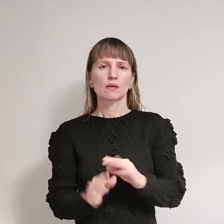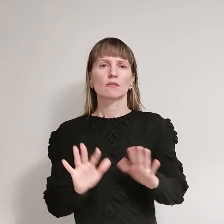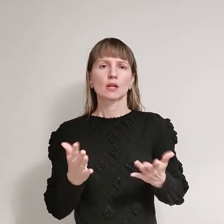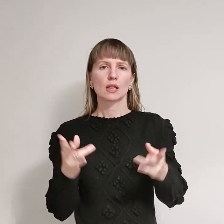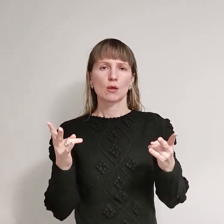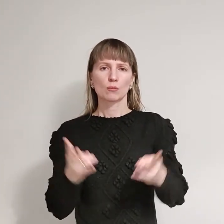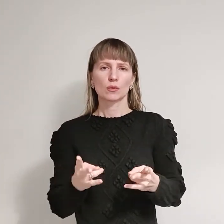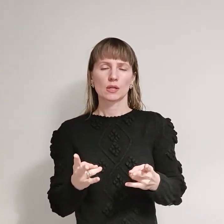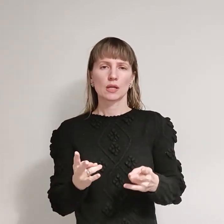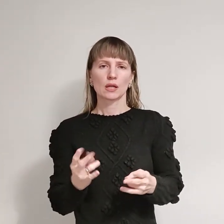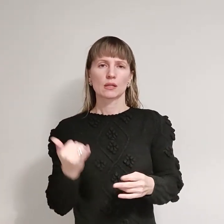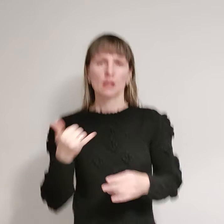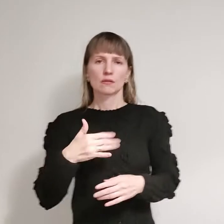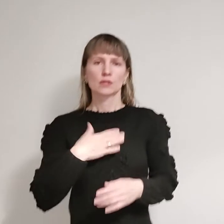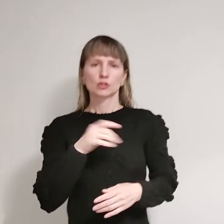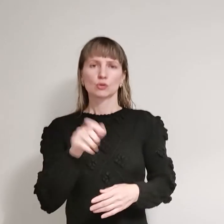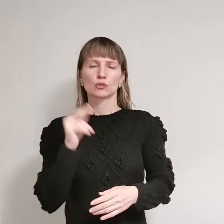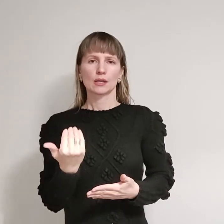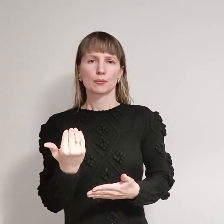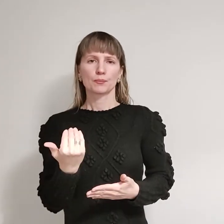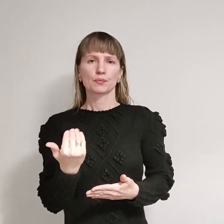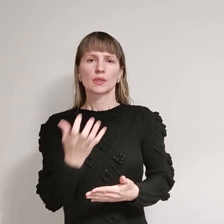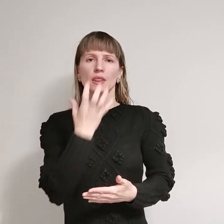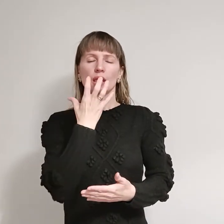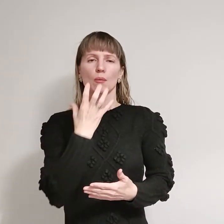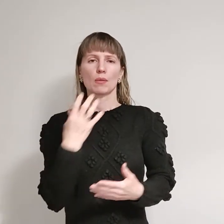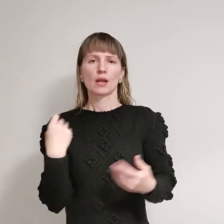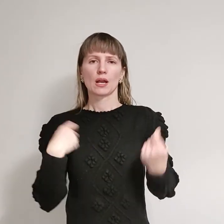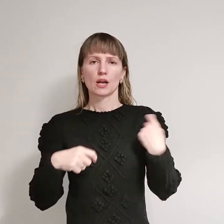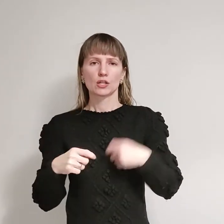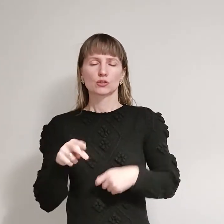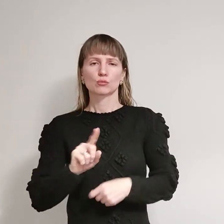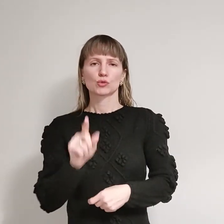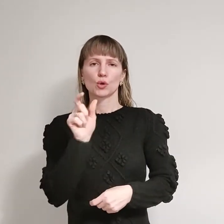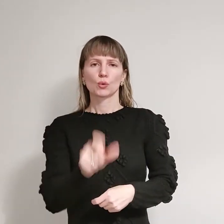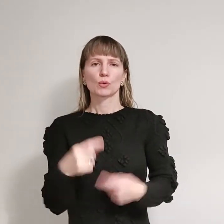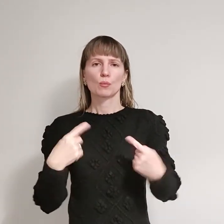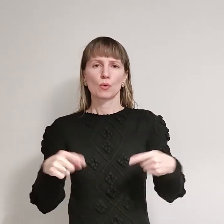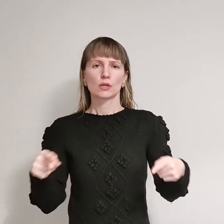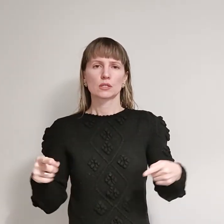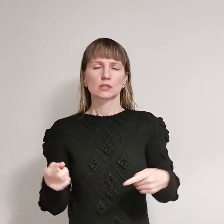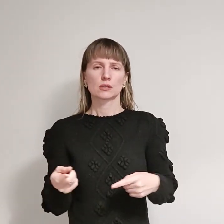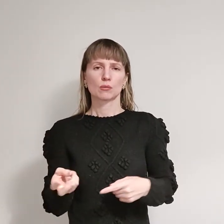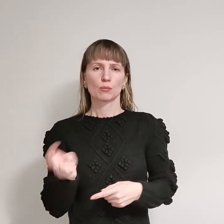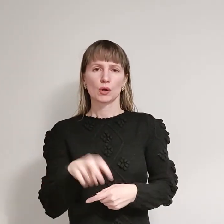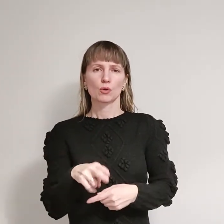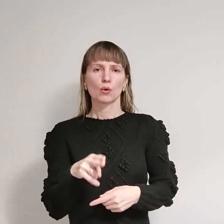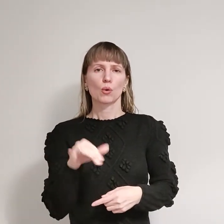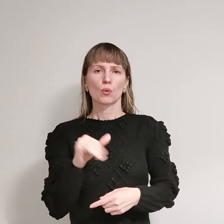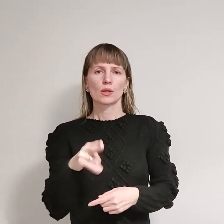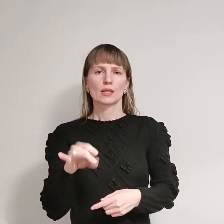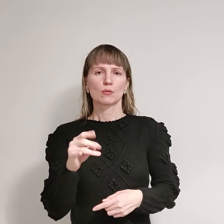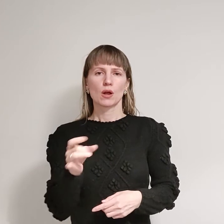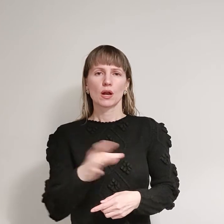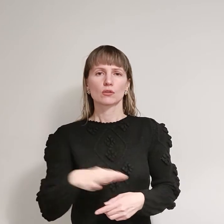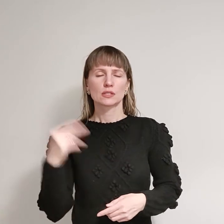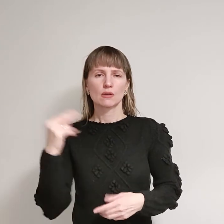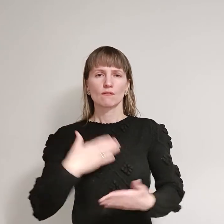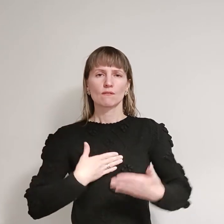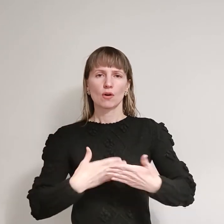необхідності наливаємо нашим людям чай, якісь речі, тому що люди по-різному приходять. У Дніпровському районі Запоріжжя волонтерські штаби